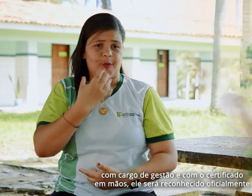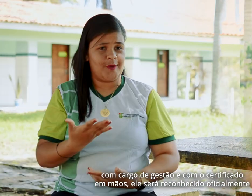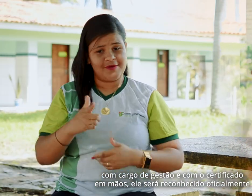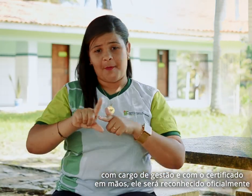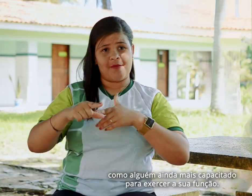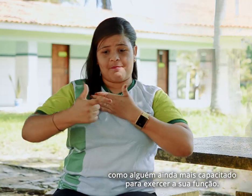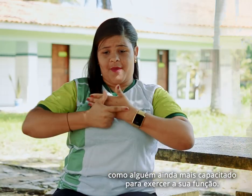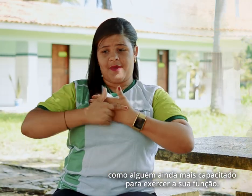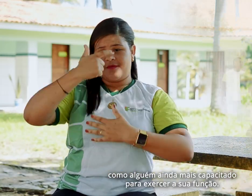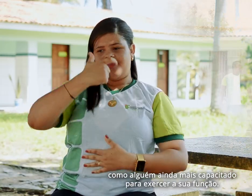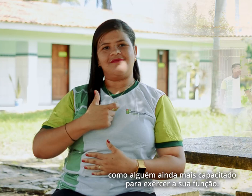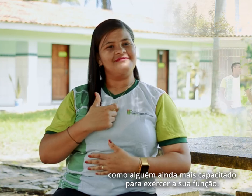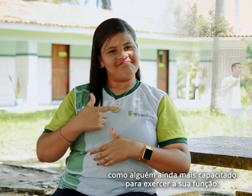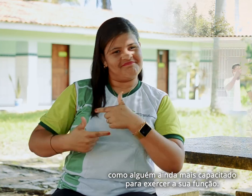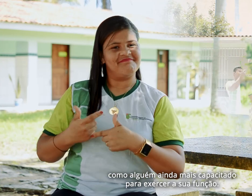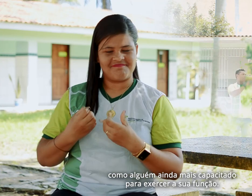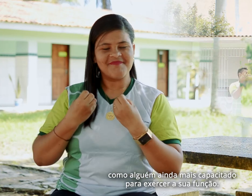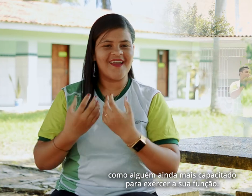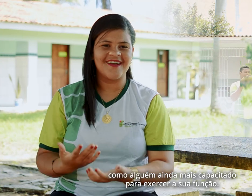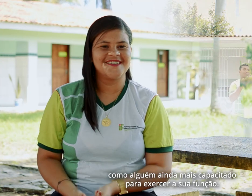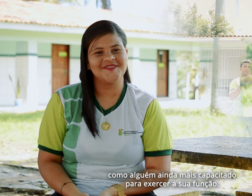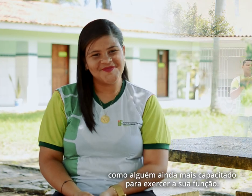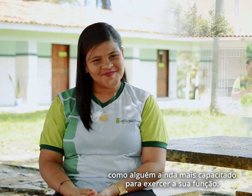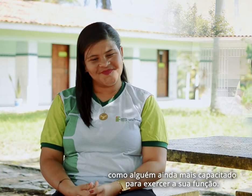oficialmente como alguém ainda mais capacitado para exercer a sua função.